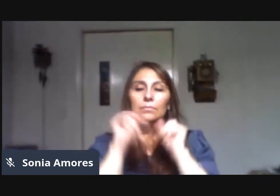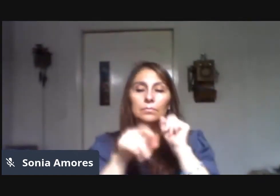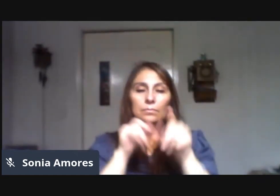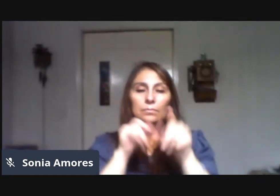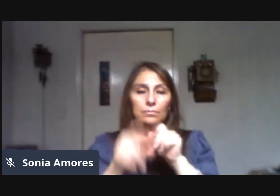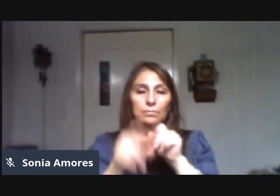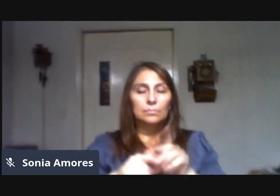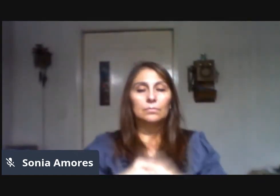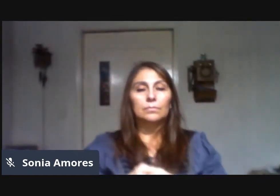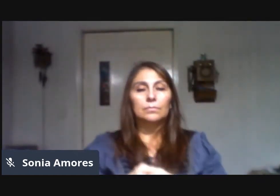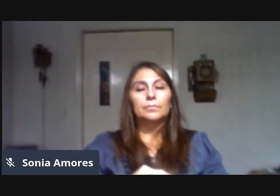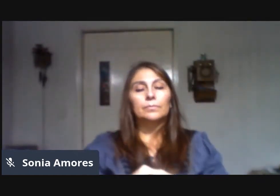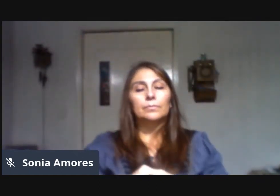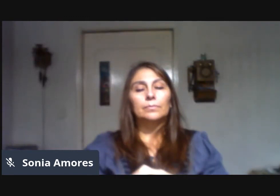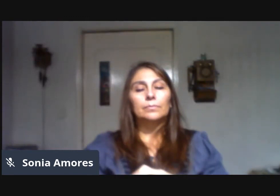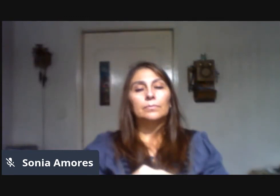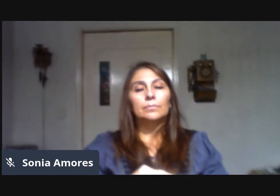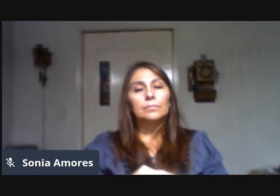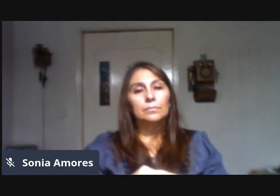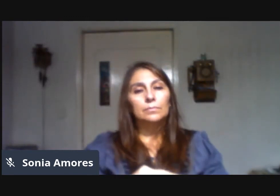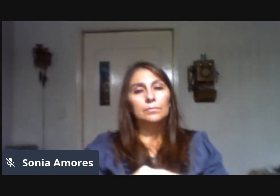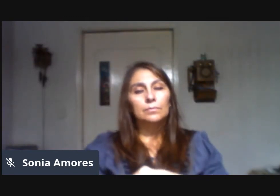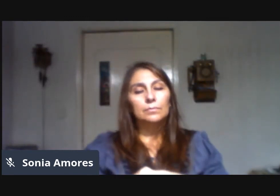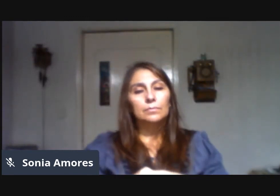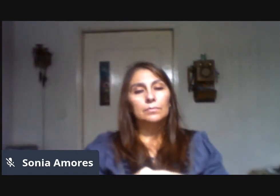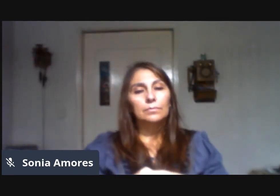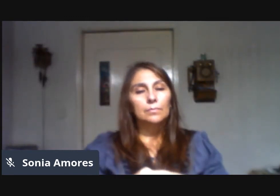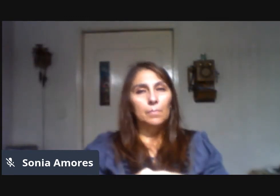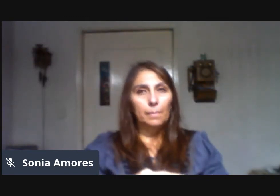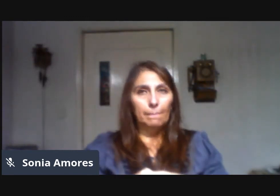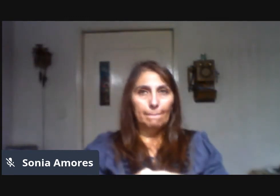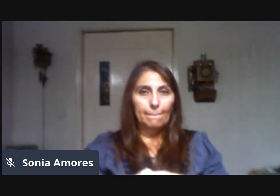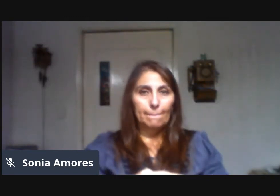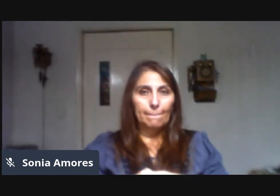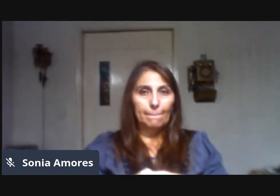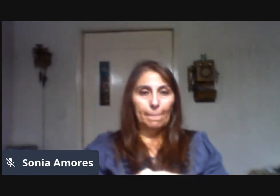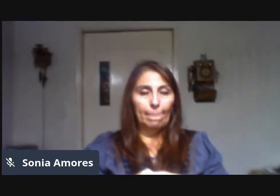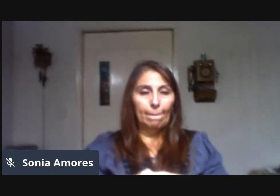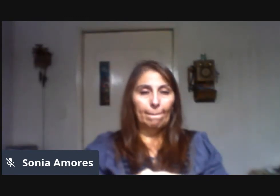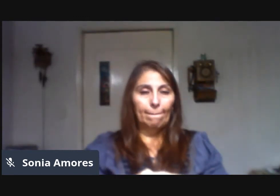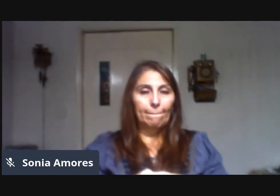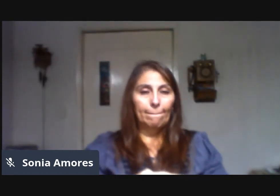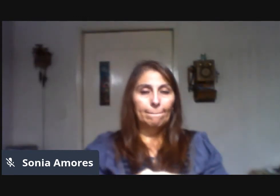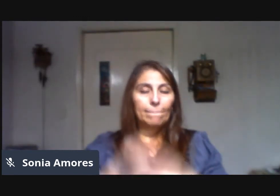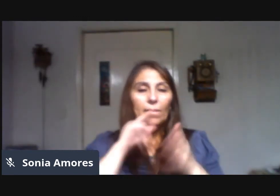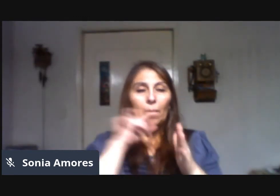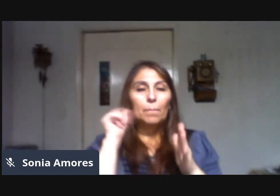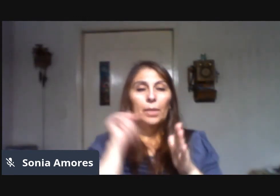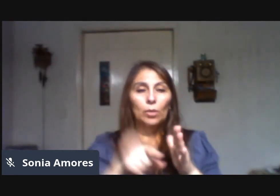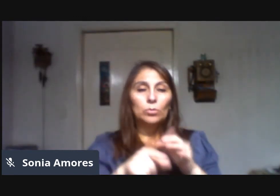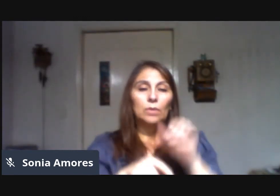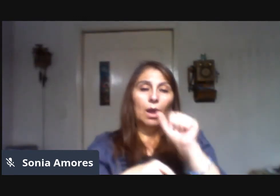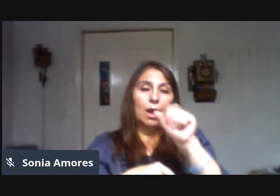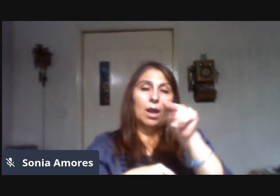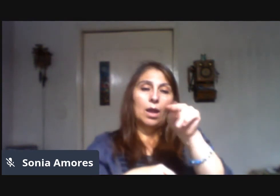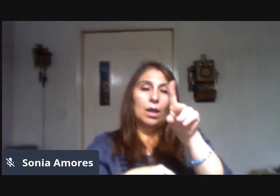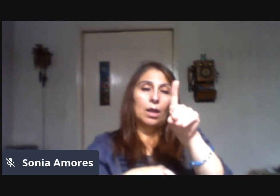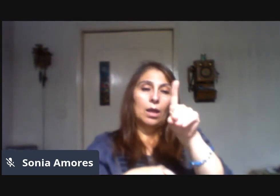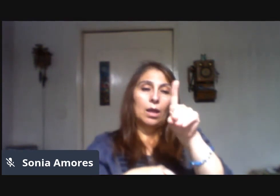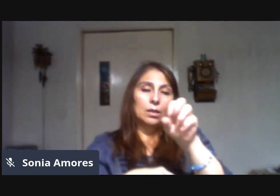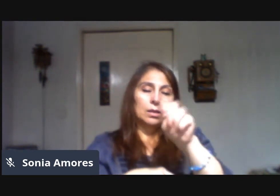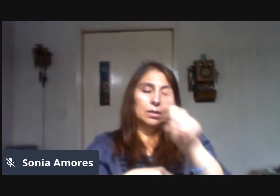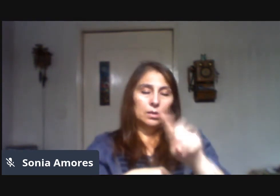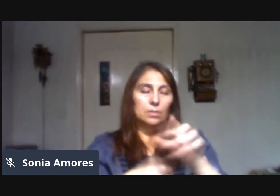panelistas. Entonces, esta pregunta va dirigida directamente para el profesor Andrés y dice, ¿cuál sería el papel